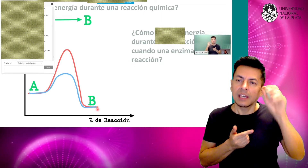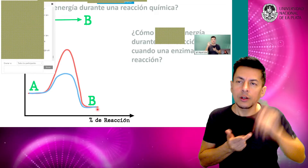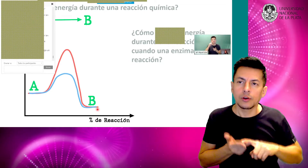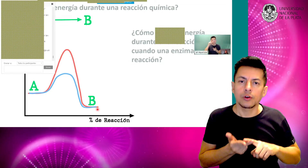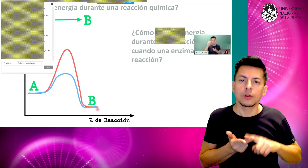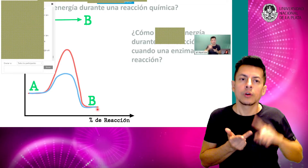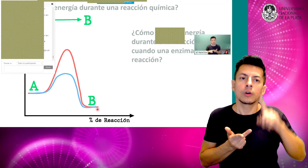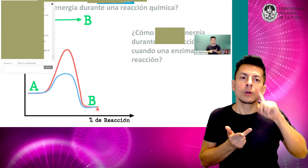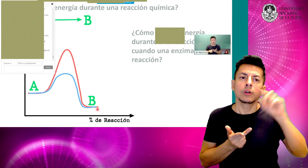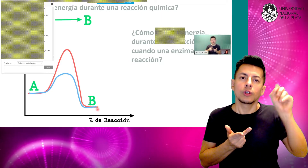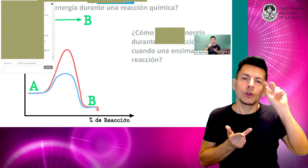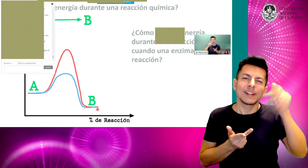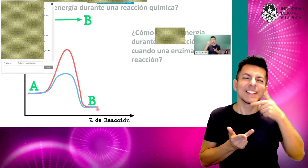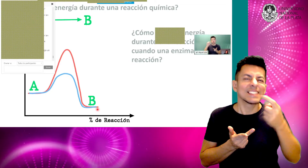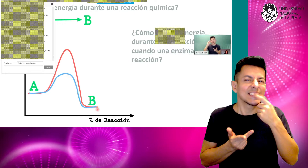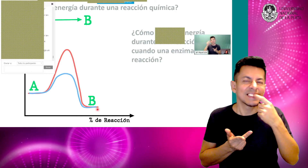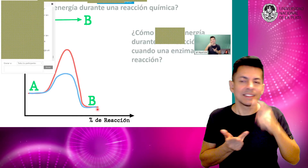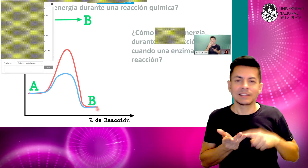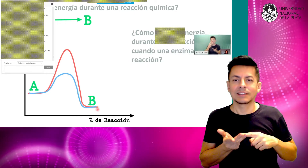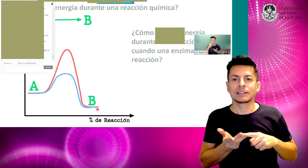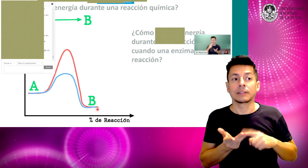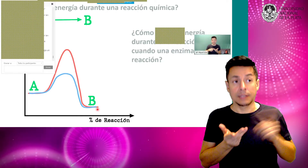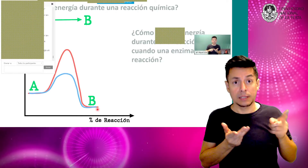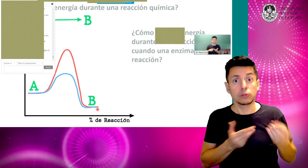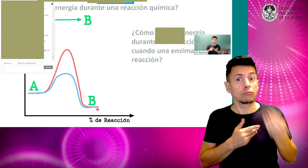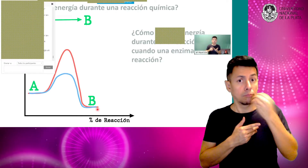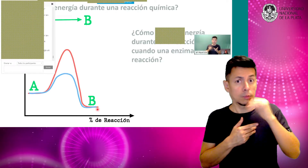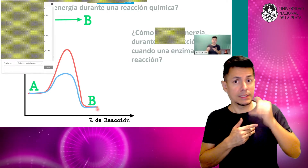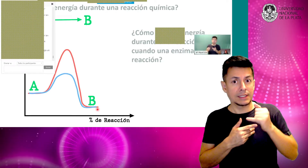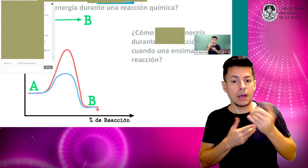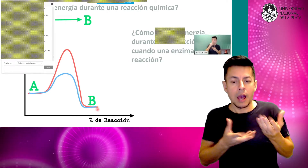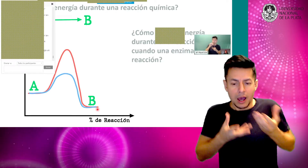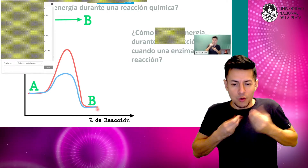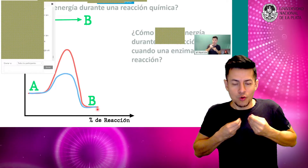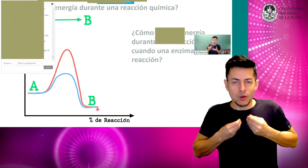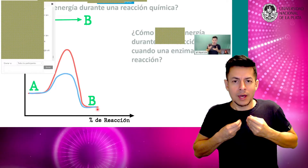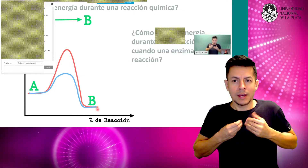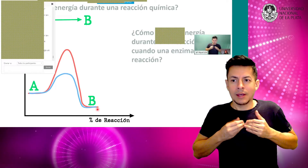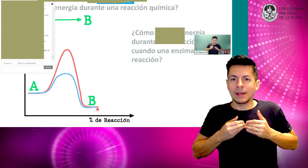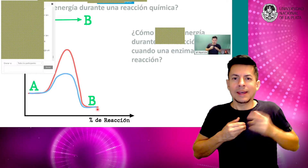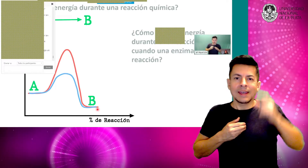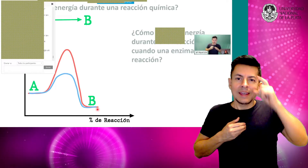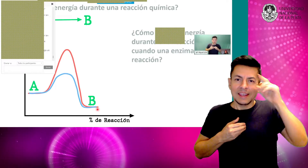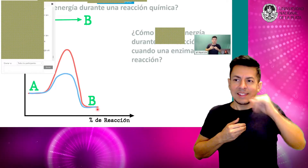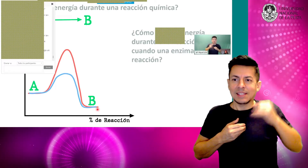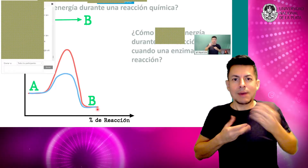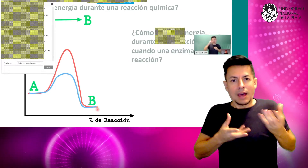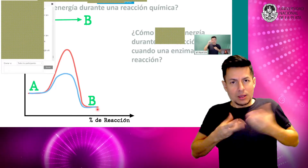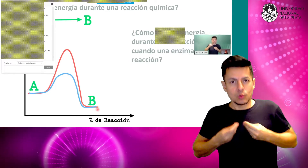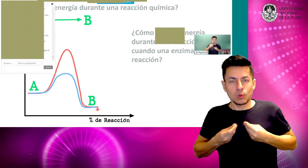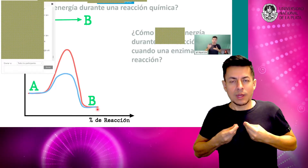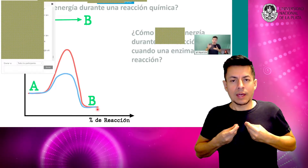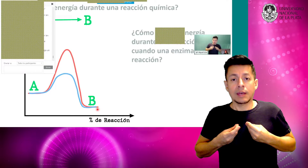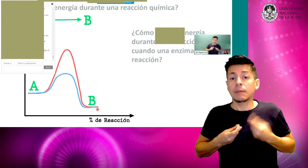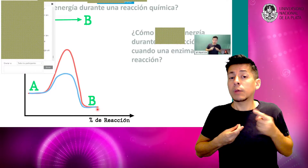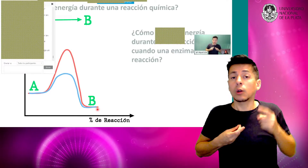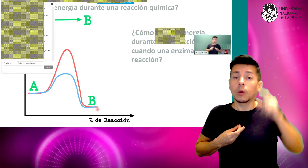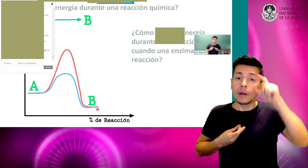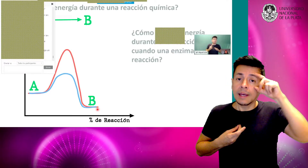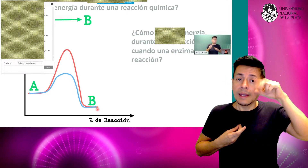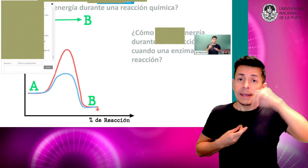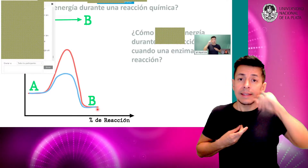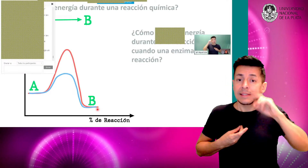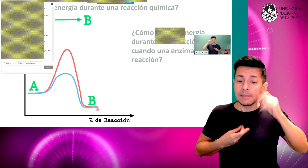las vitaminas que también ayudan a que las enzimas funcionen, ¿sí? Pero en sí, la enzima es producida por nuestras